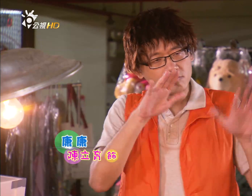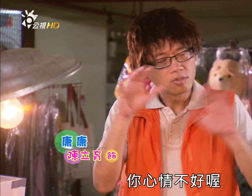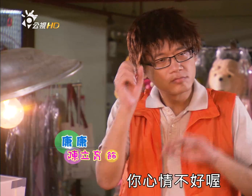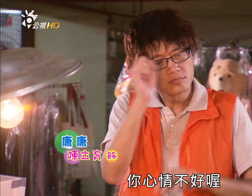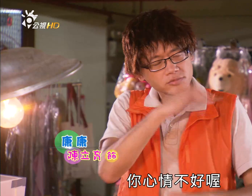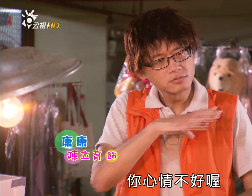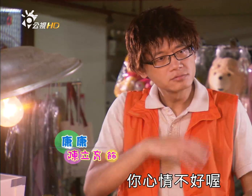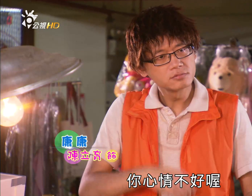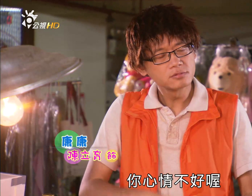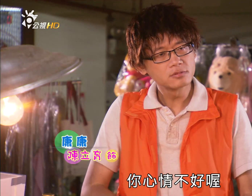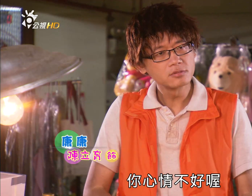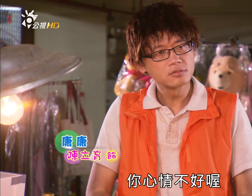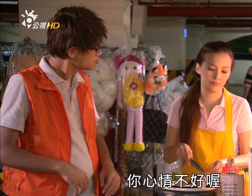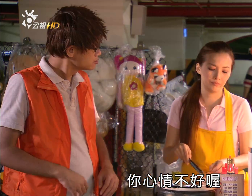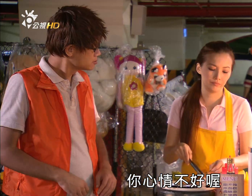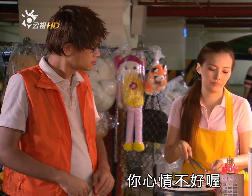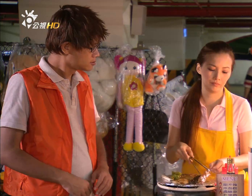你心情不好、